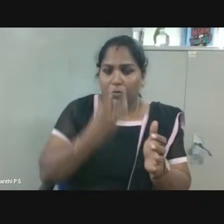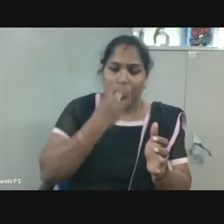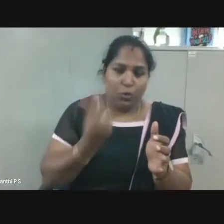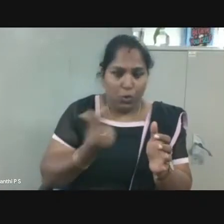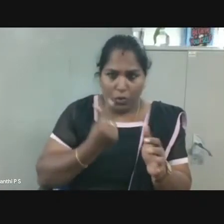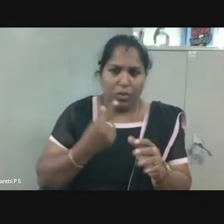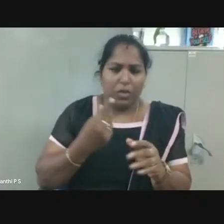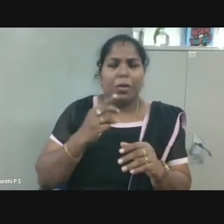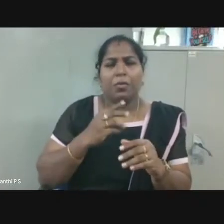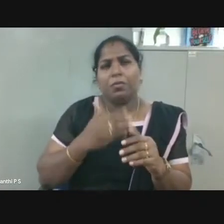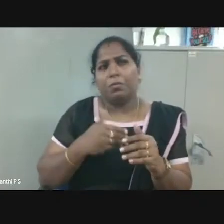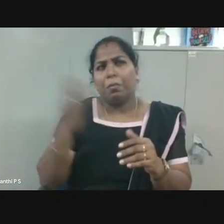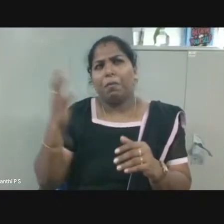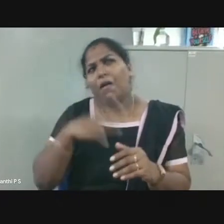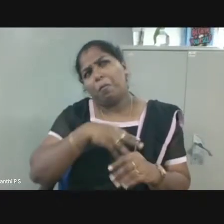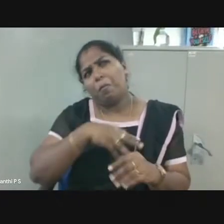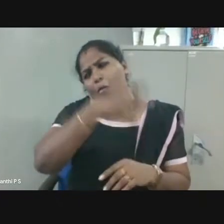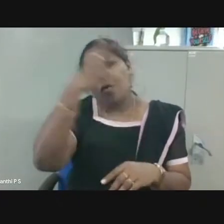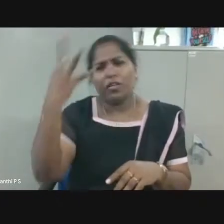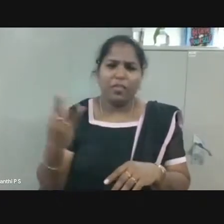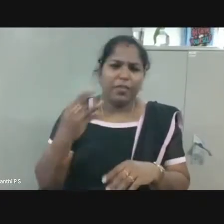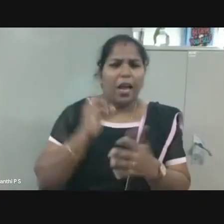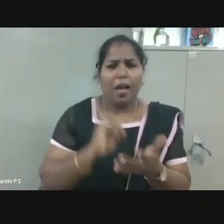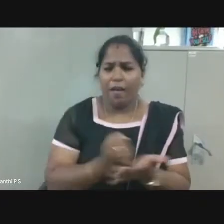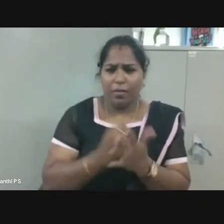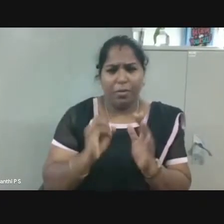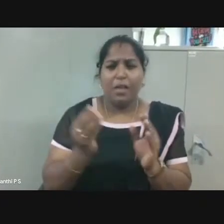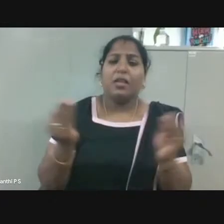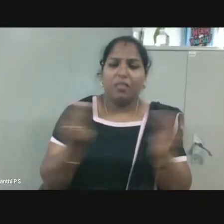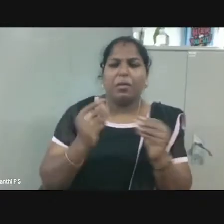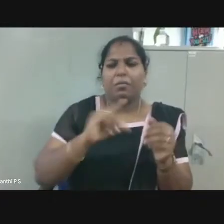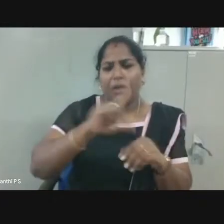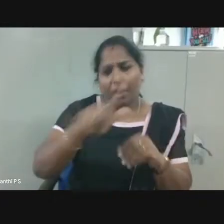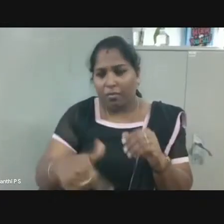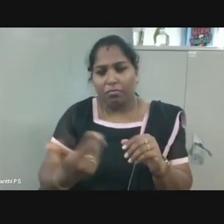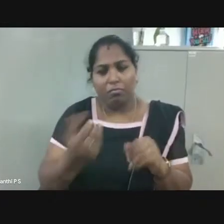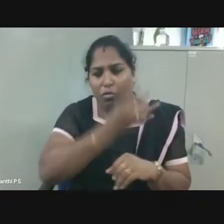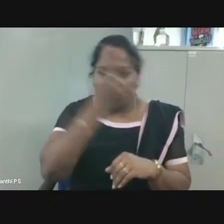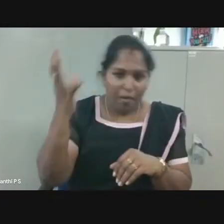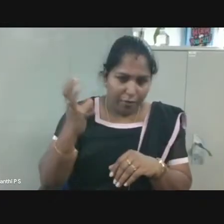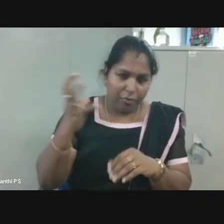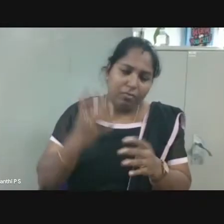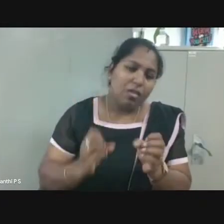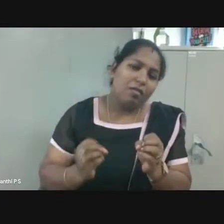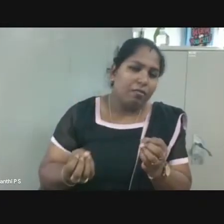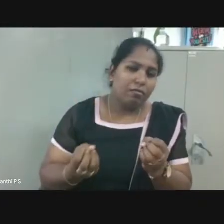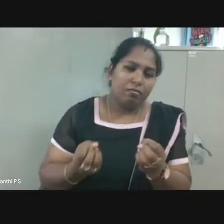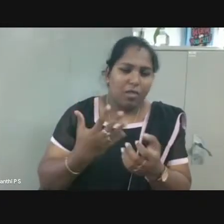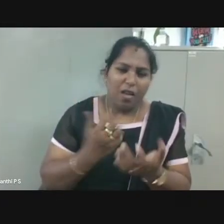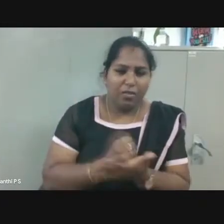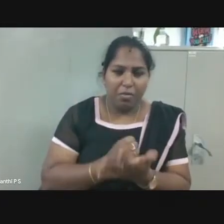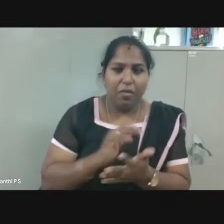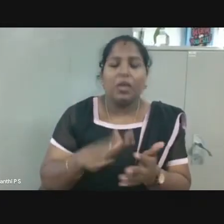ഇപ്പൊ 24 മണിക്കൂറും ഇതിന്റെ ആവശ്യം വന്നാൽ നമ്മൾ ചെയ്യുന്നത് ഒരു ചെറിയൊരു ഓപ്പറേഷൻ ചെയ്ത് നമ്മുടെ തൊണ്ടയിലൊരു ഹോൾ ഇടുക. അപ്പൊ